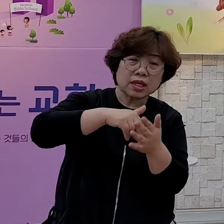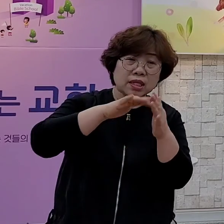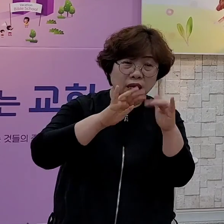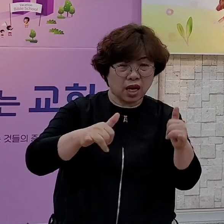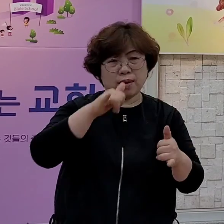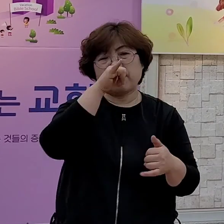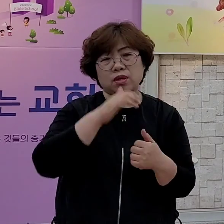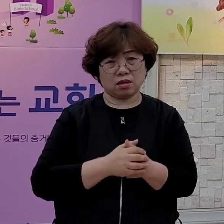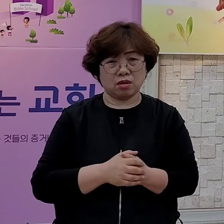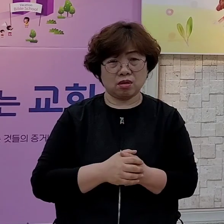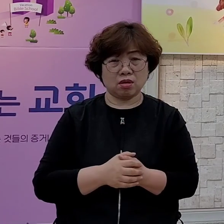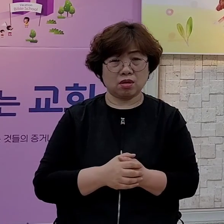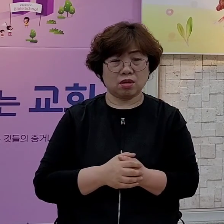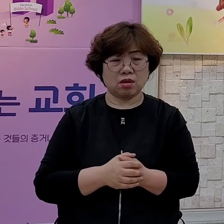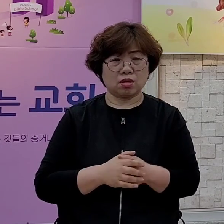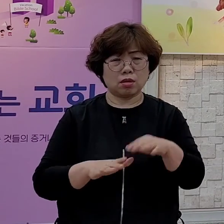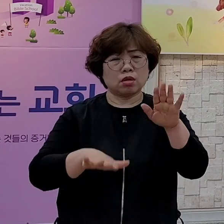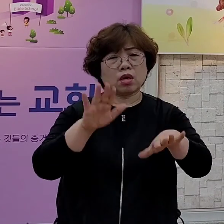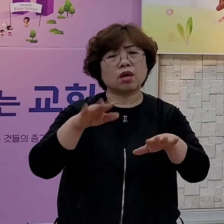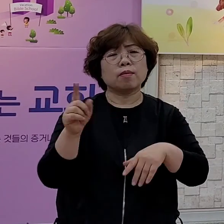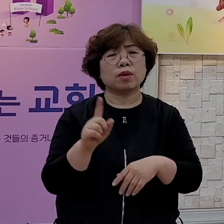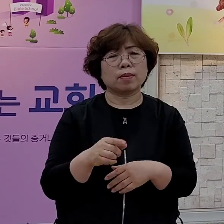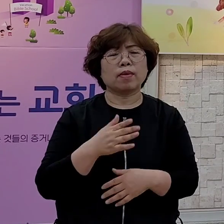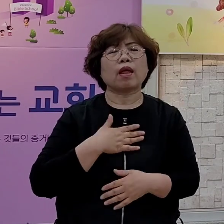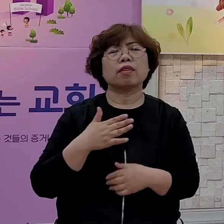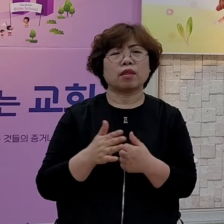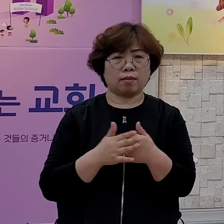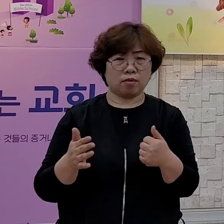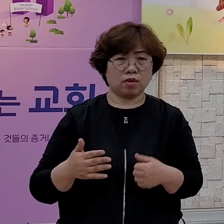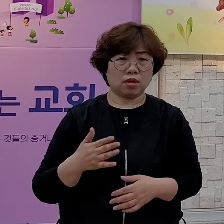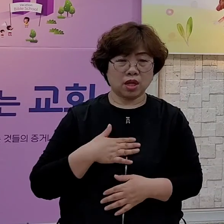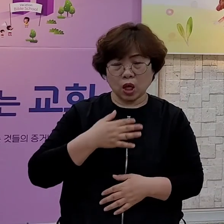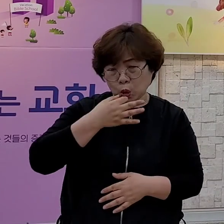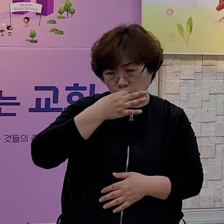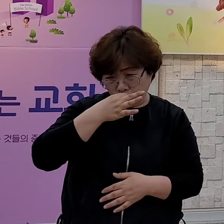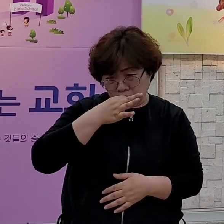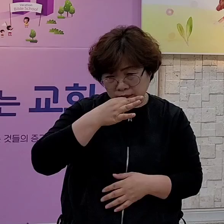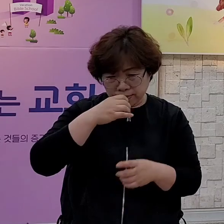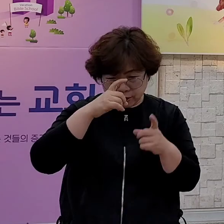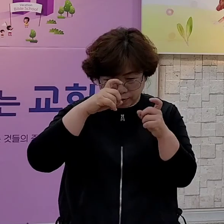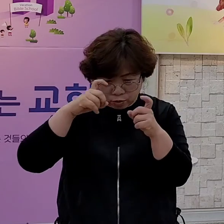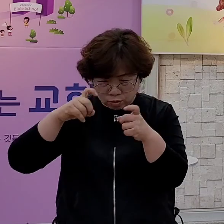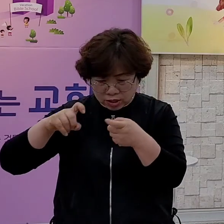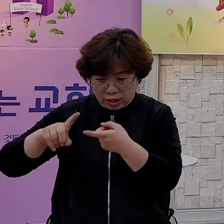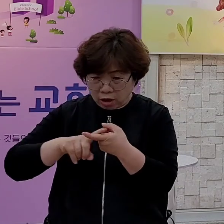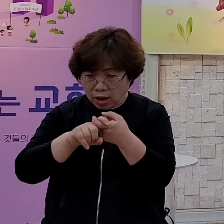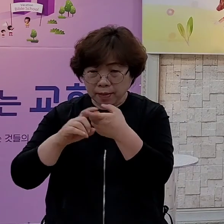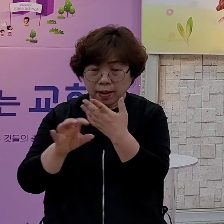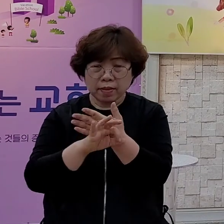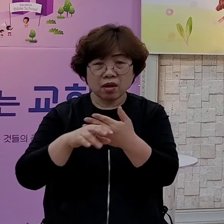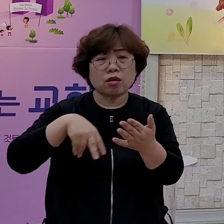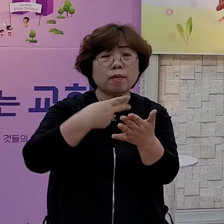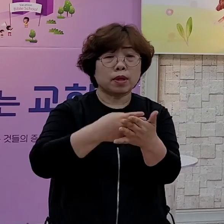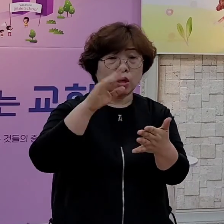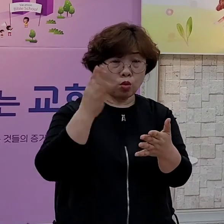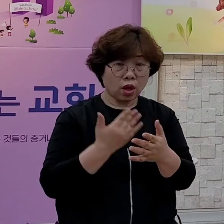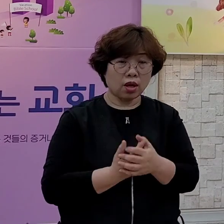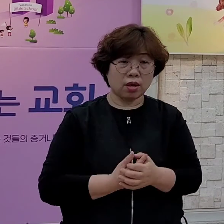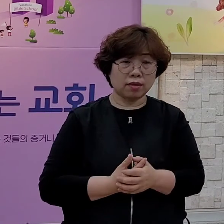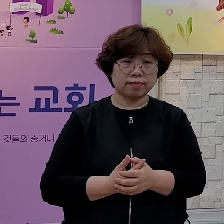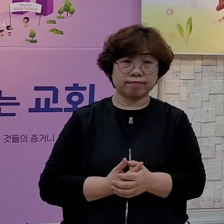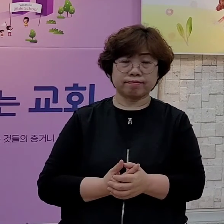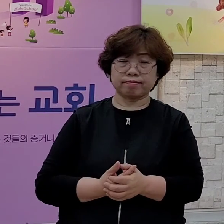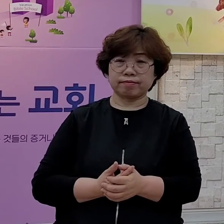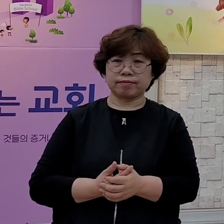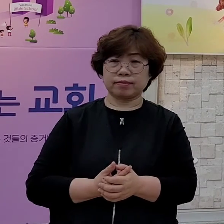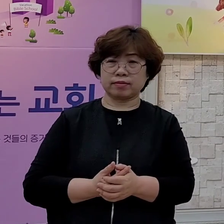있지만 결국은 나 때문이다. 내 욕심과 미혹에 이끌려서 내가 넘어질 것이다. 한번 잘 생각해